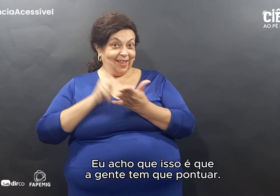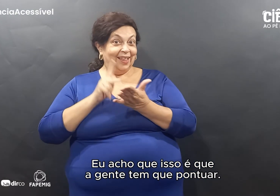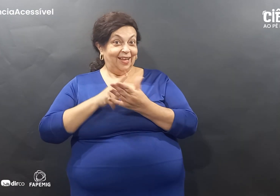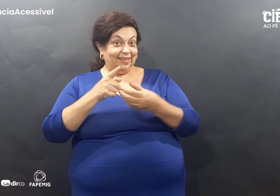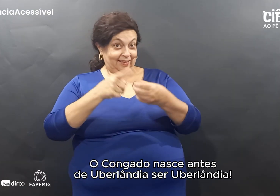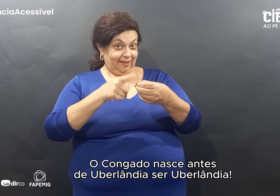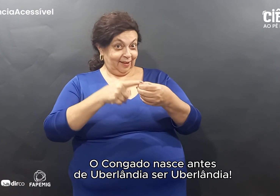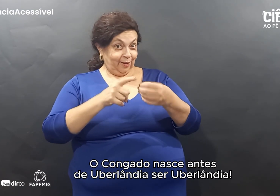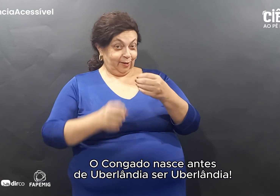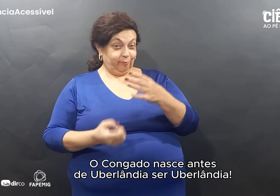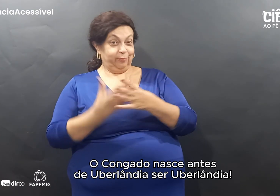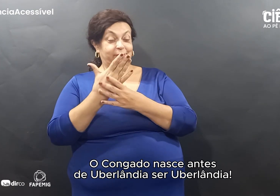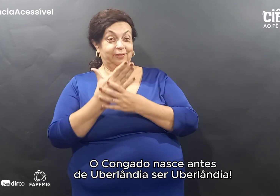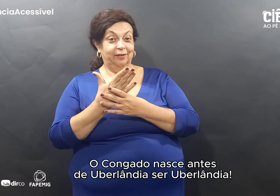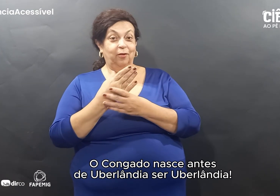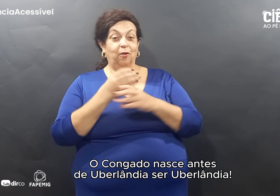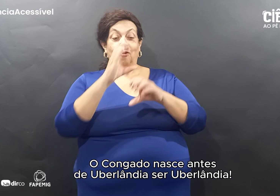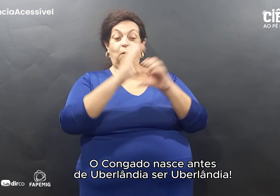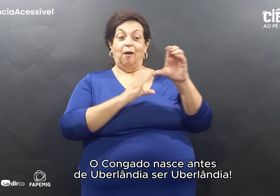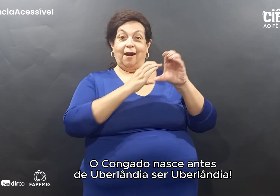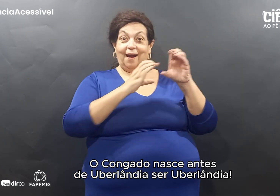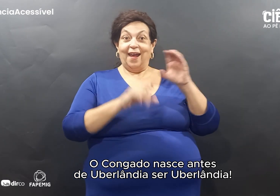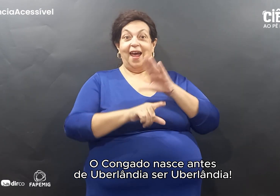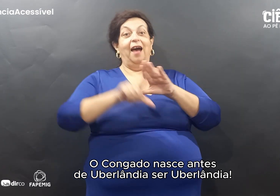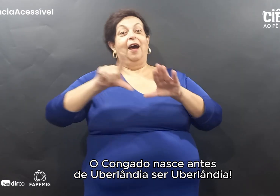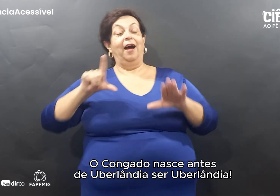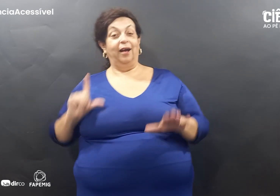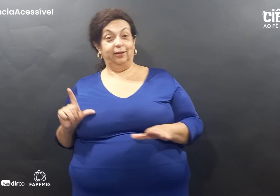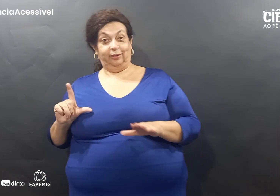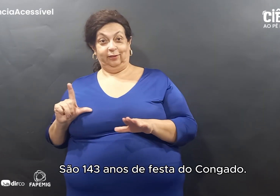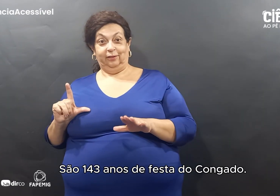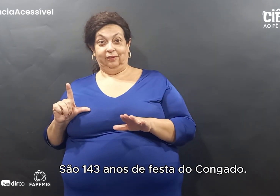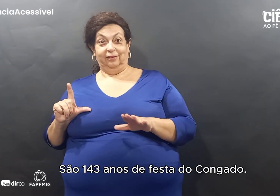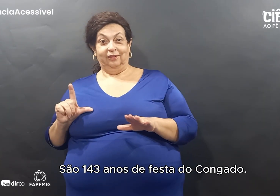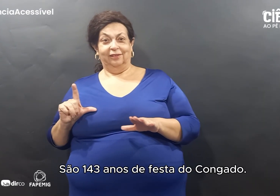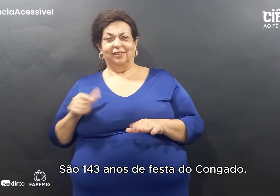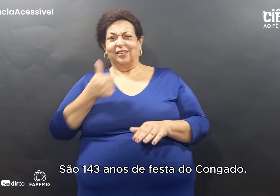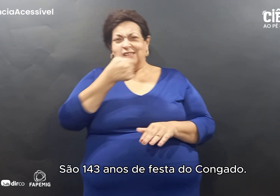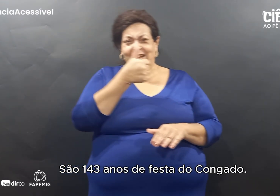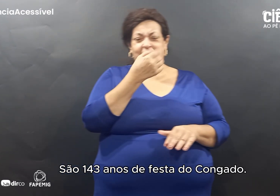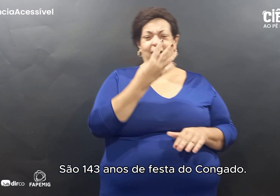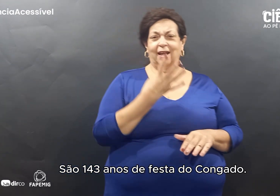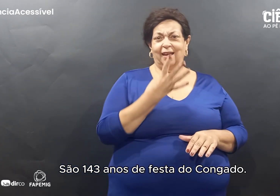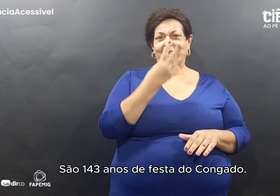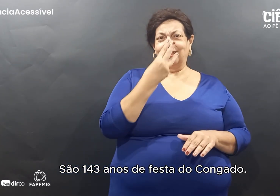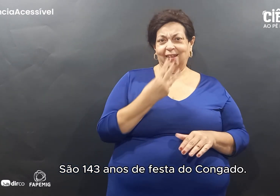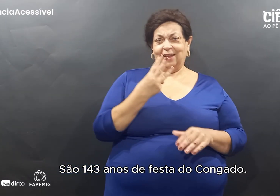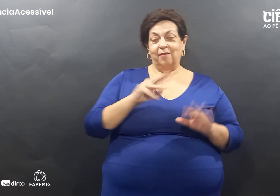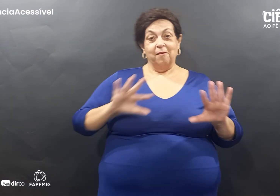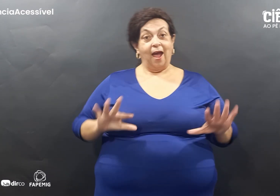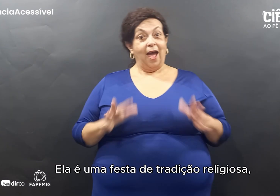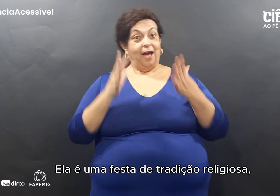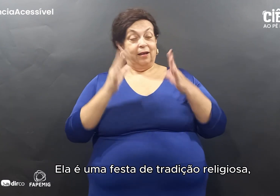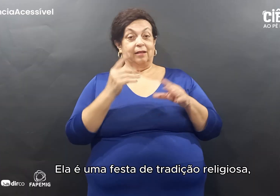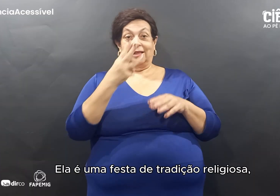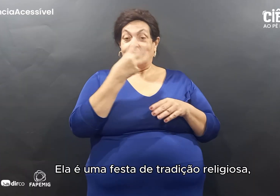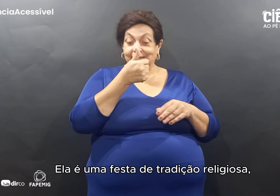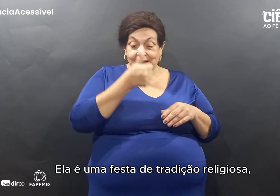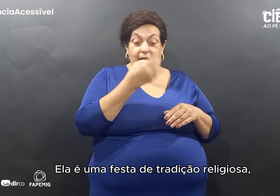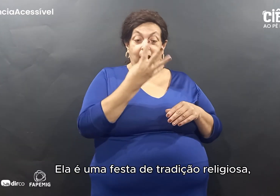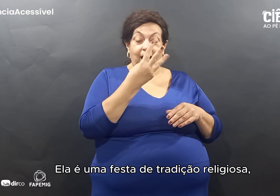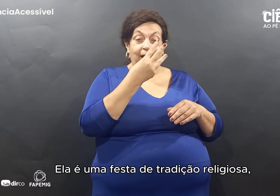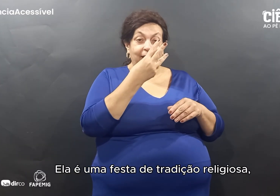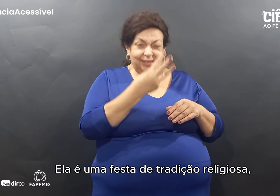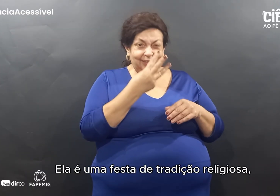tem que pontuar. O Congado, ele nasce antes de Uberlândia ser Uberlândia. São 143 anos de festa do Congado. Ela é uma